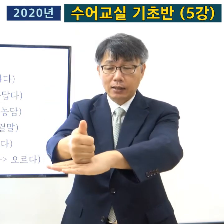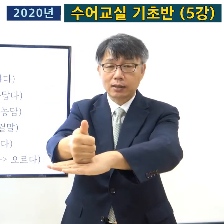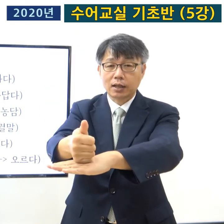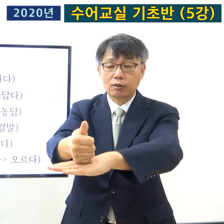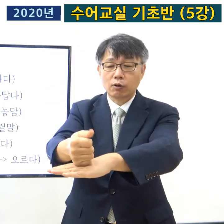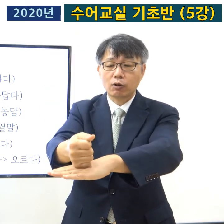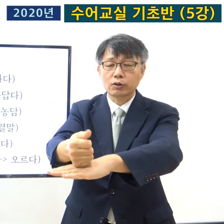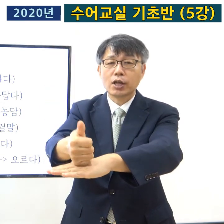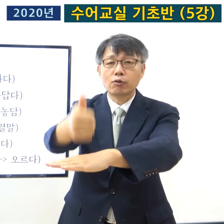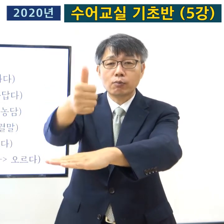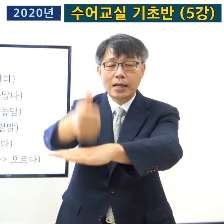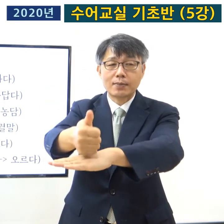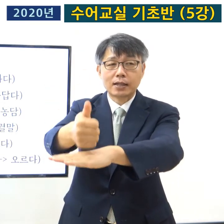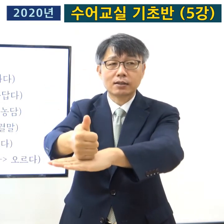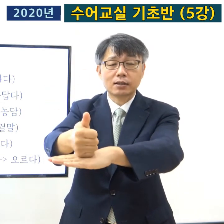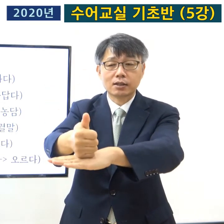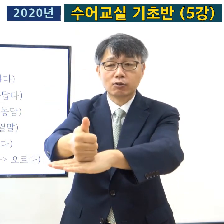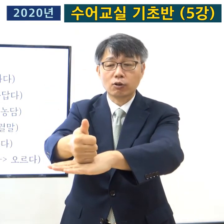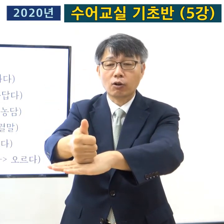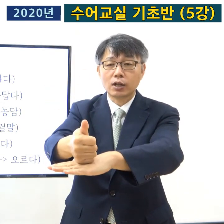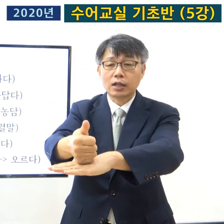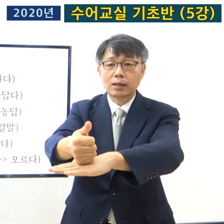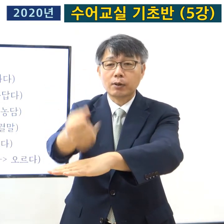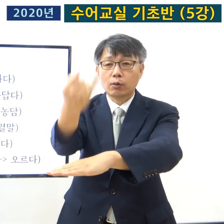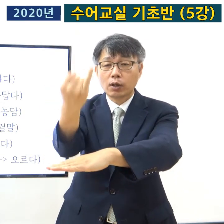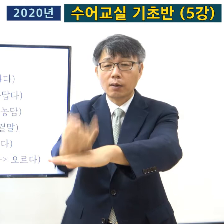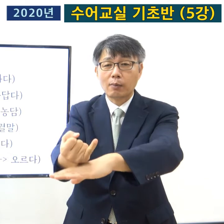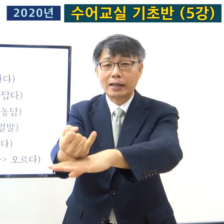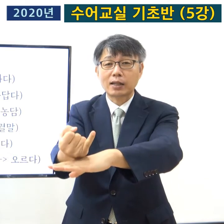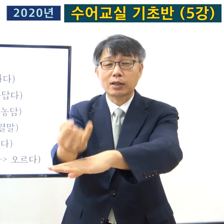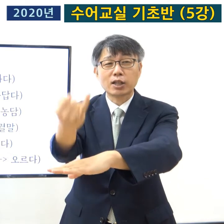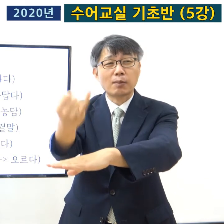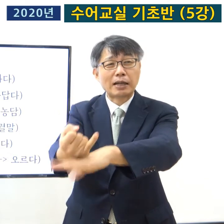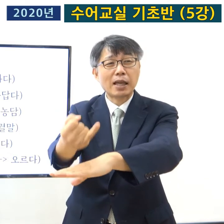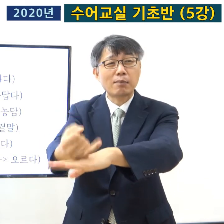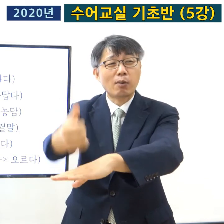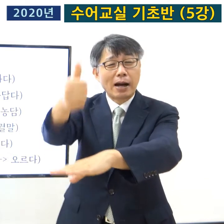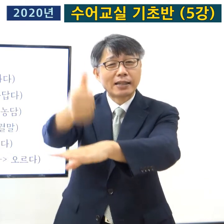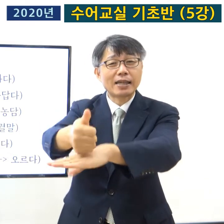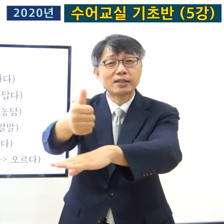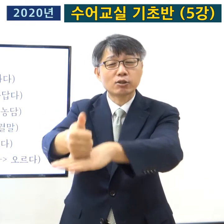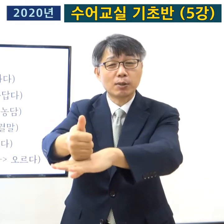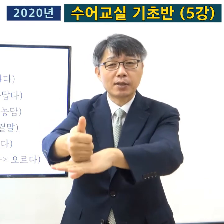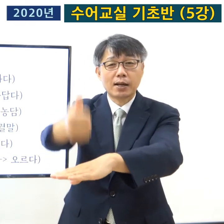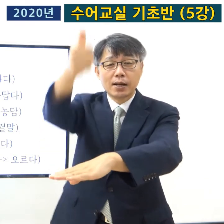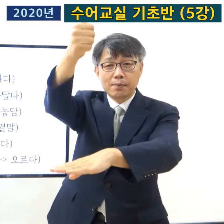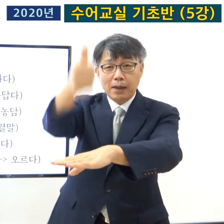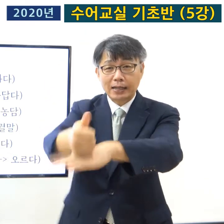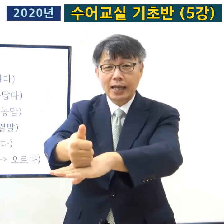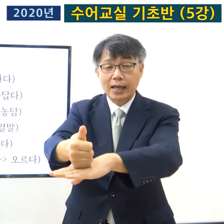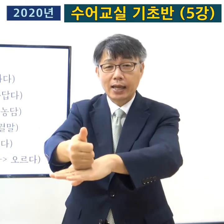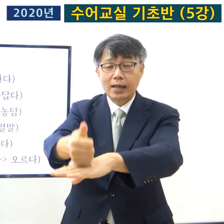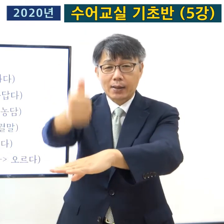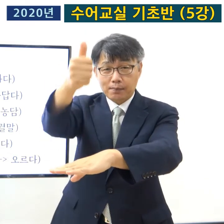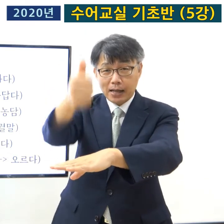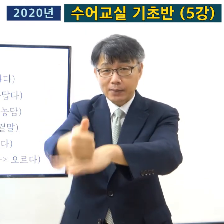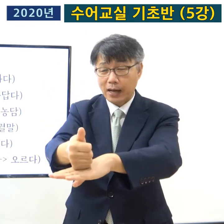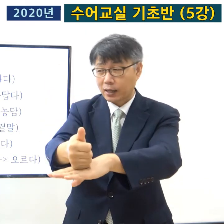이렇게 되고요. 최후 마지막 이런 뜻이고요. 그 다음에 이렇게 하면 여자 막내 이런 뜻도 됩니다. 막내,